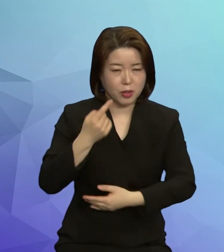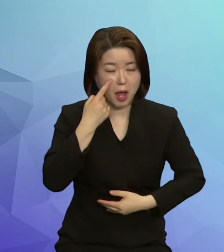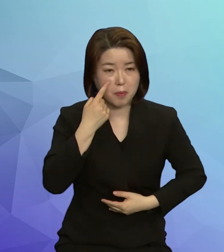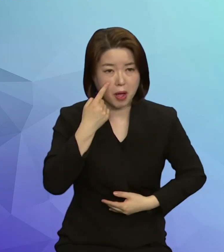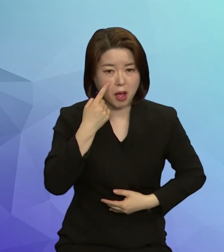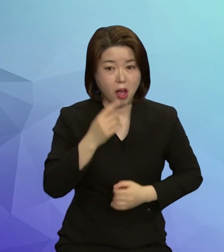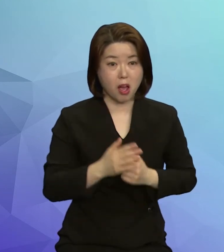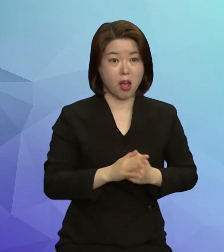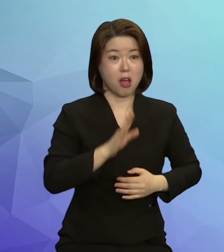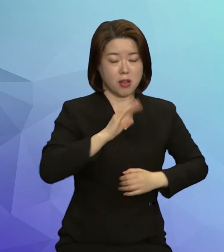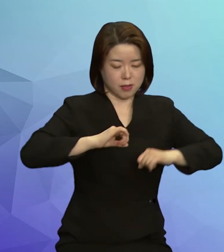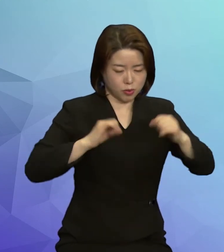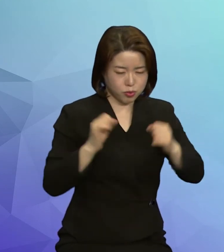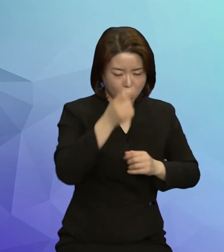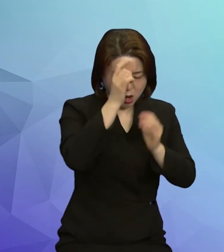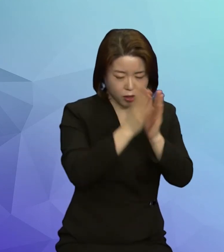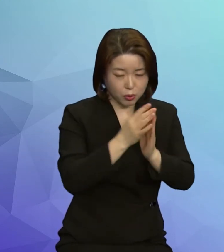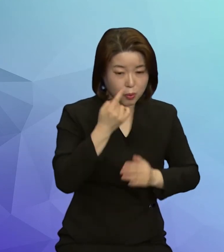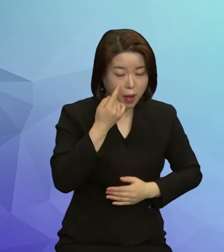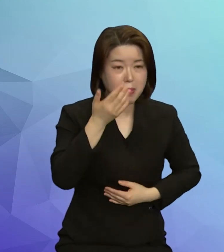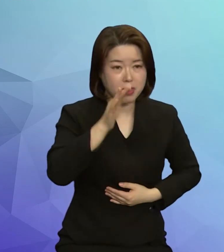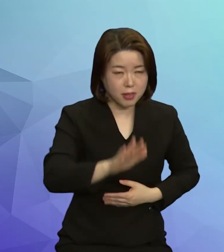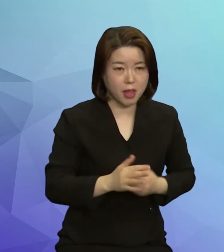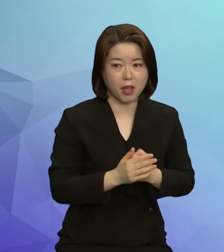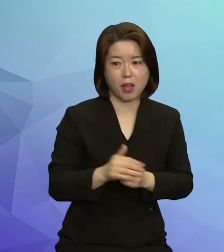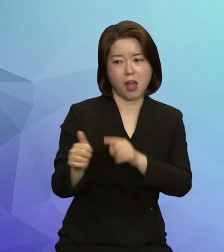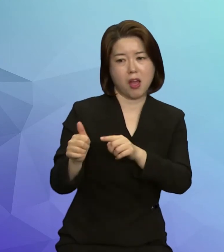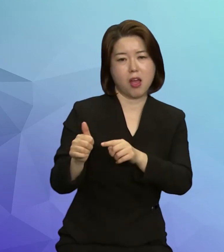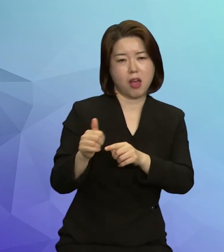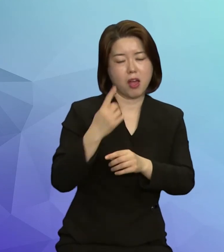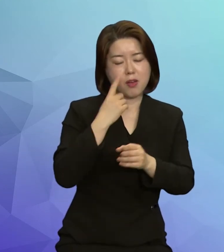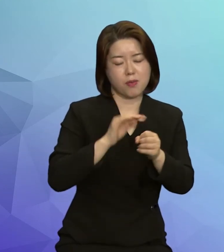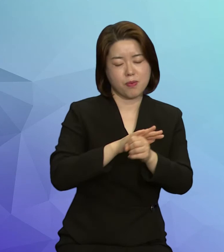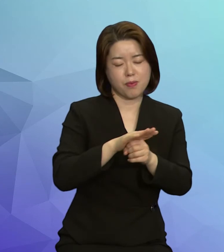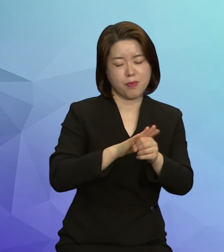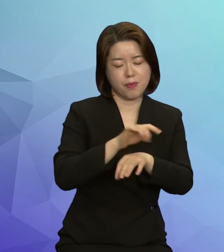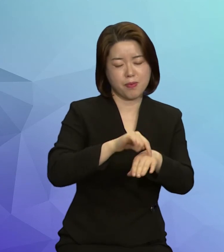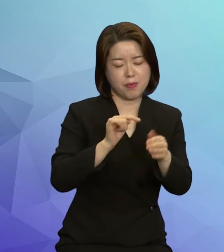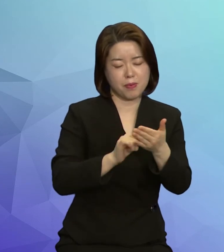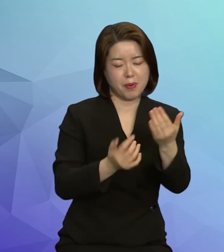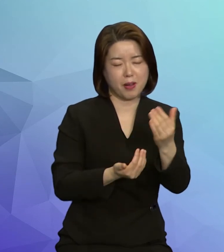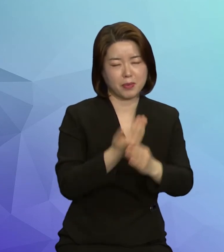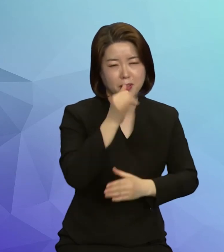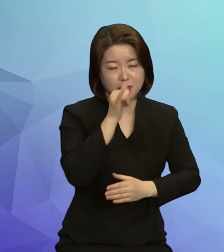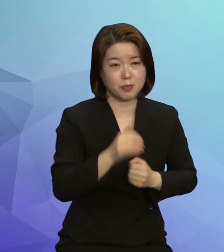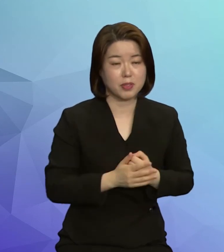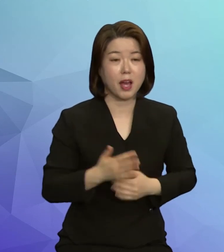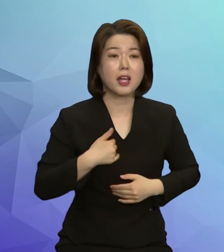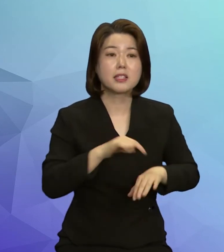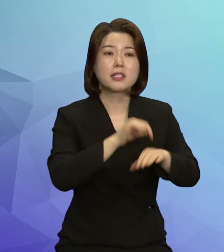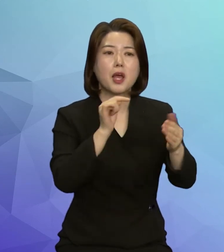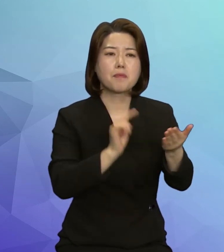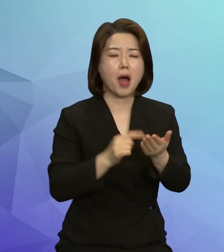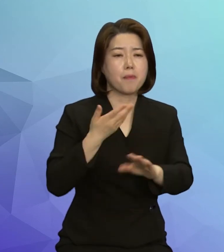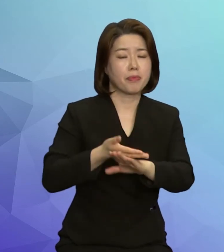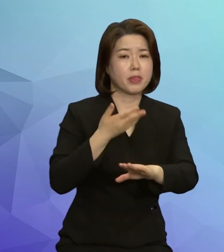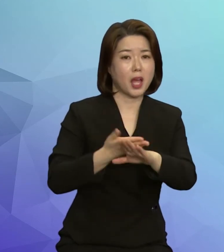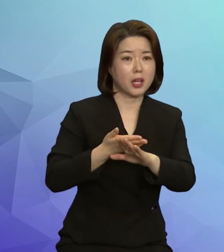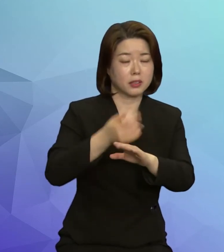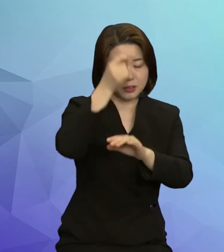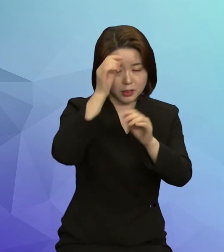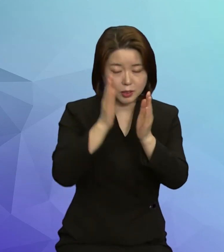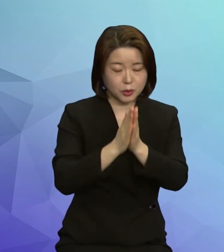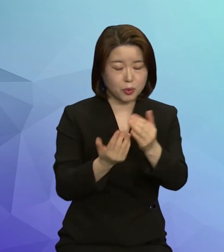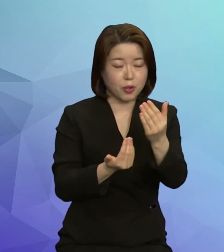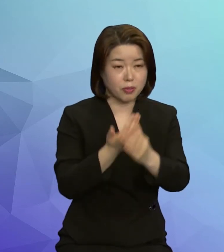하셔서 실제로 기도했더니 정말 그 사람이 긍휼해지는 마음이 들었습니다. 저의 마음과 다른